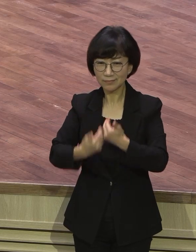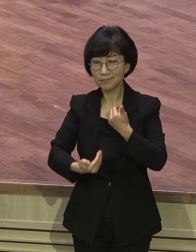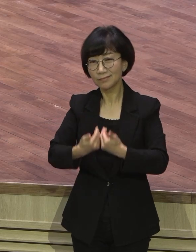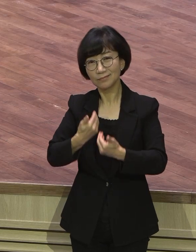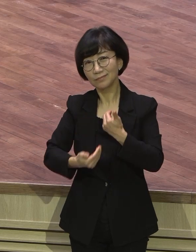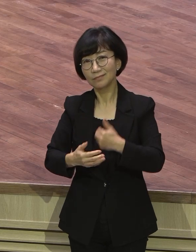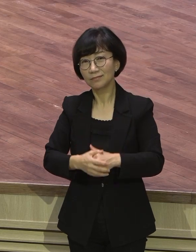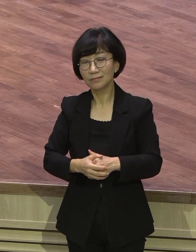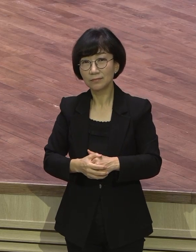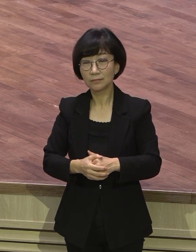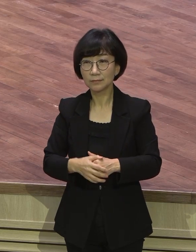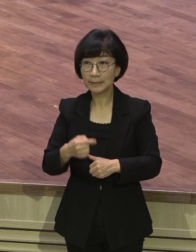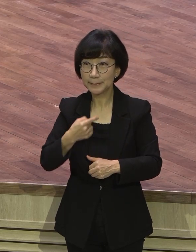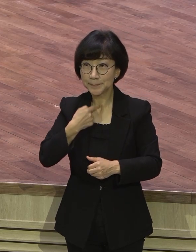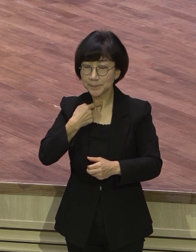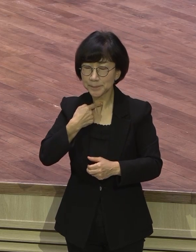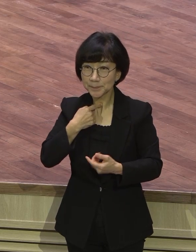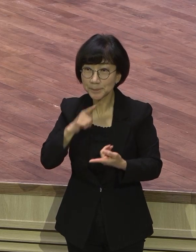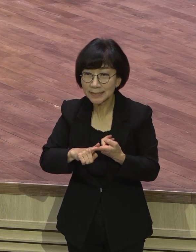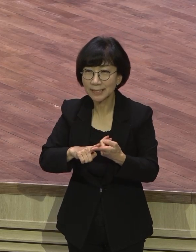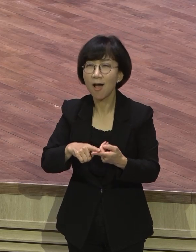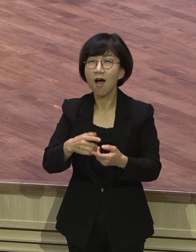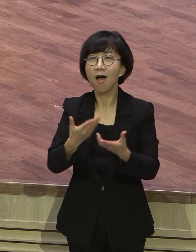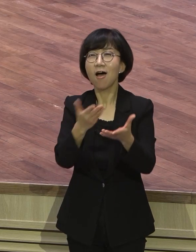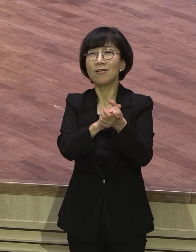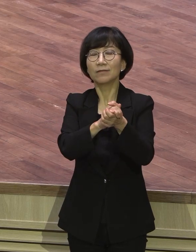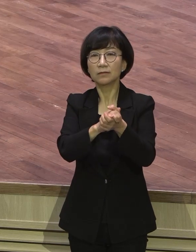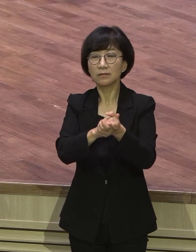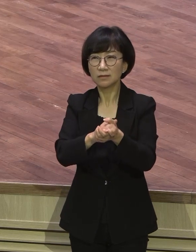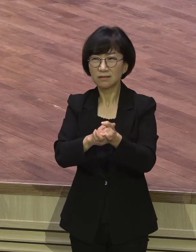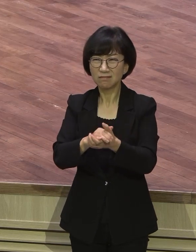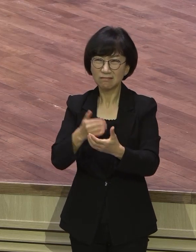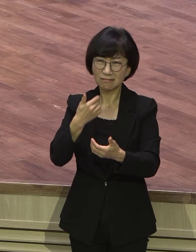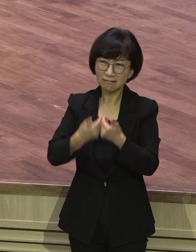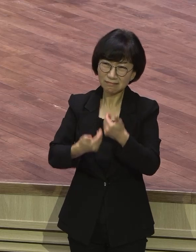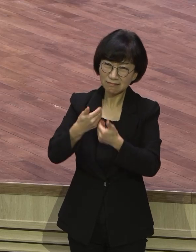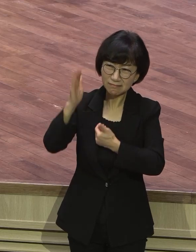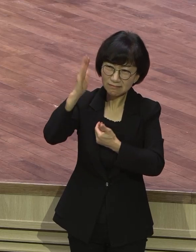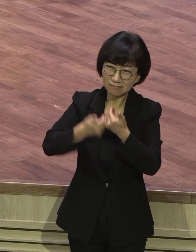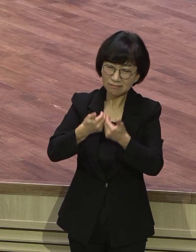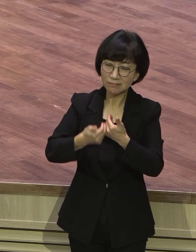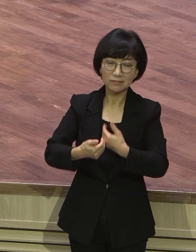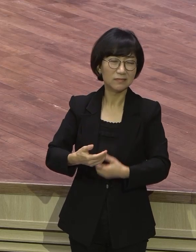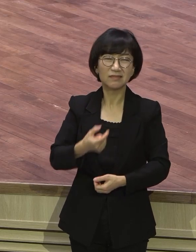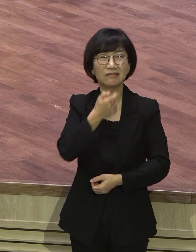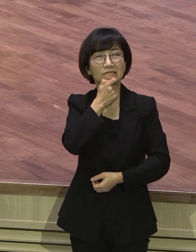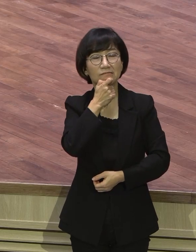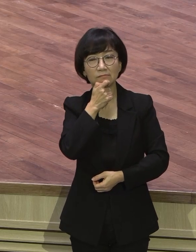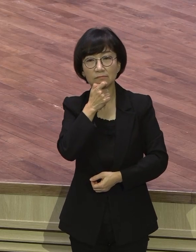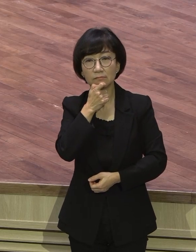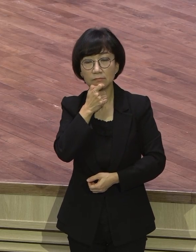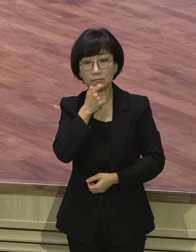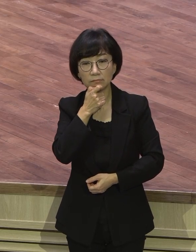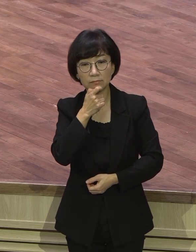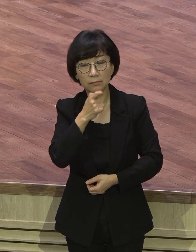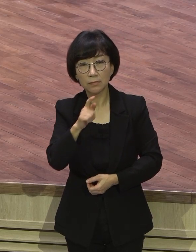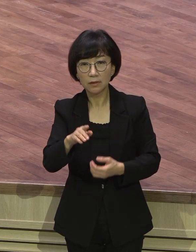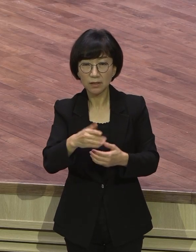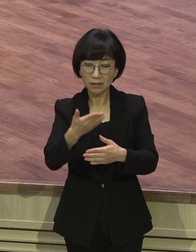내 마음에 맞으면 받아들이고 안 맞으면 거부해버리는 이런 사람들